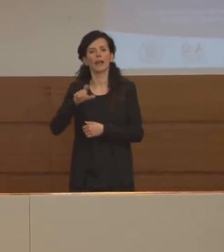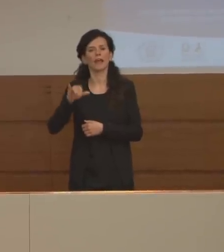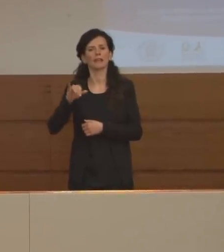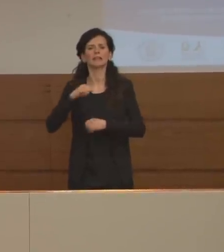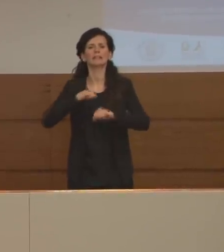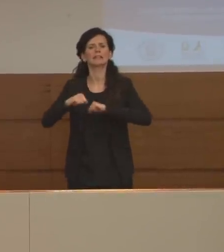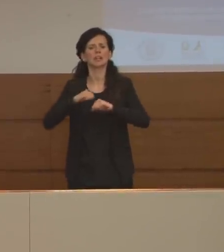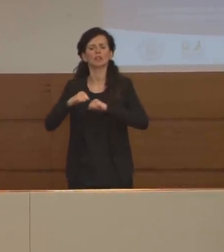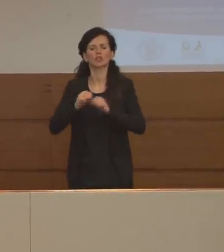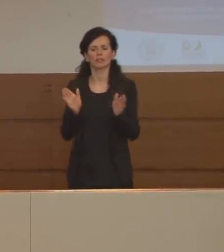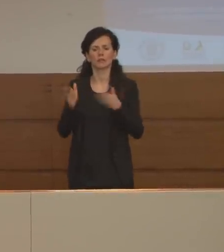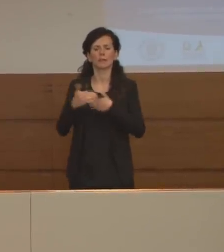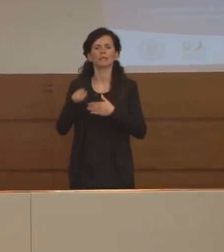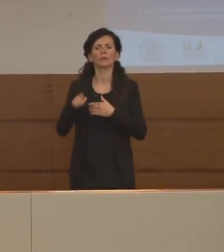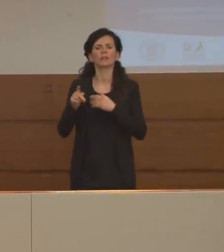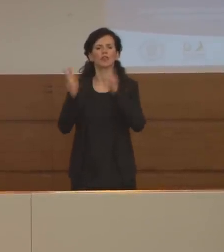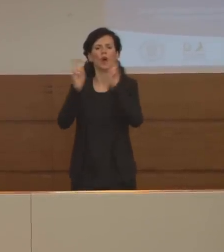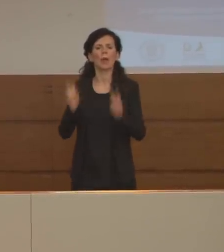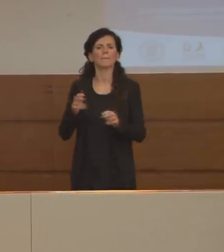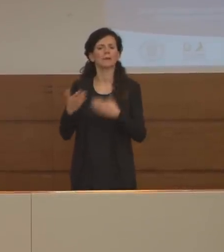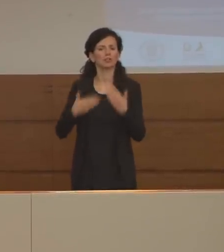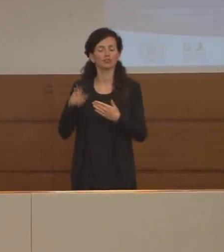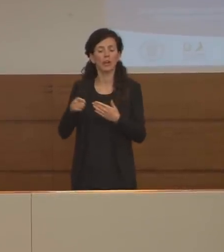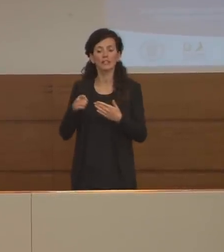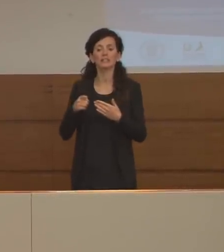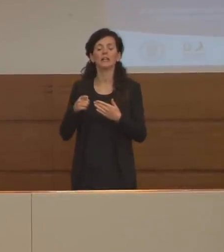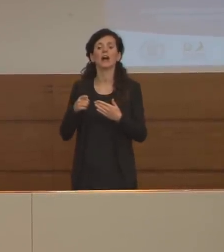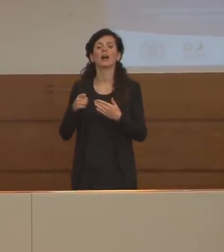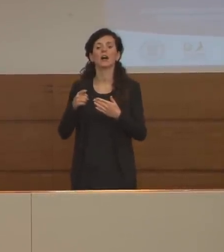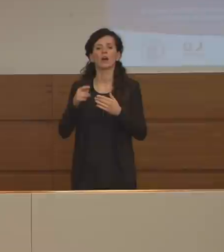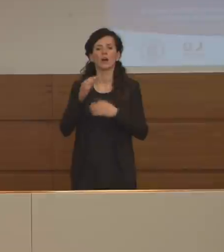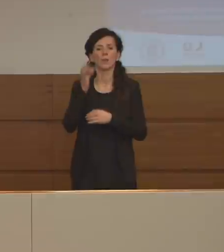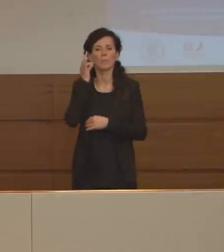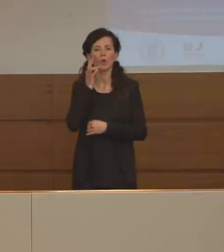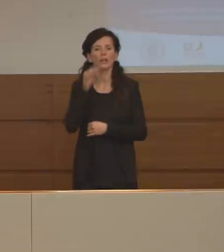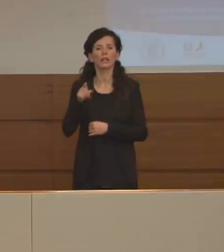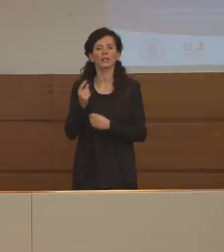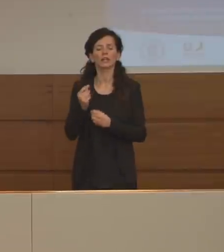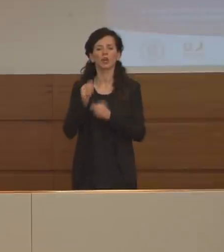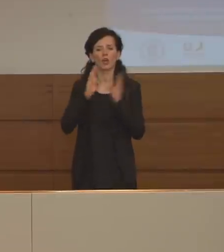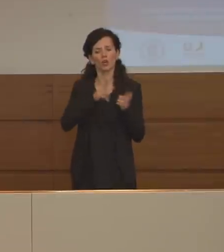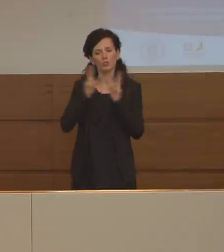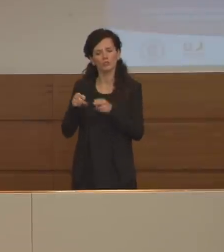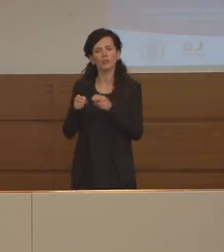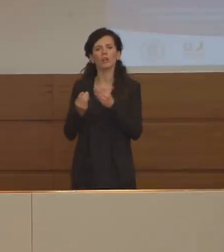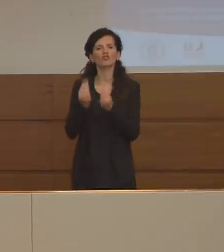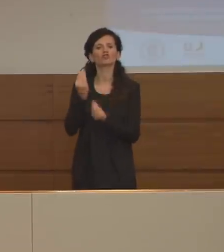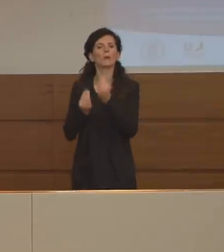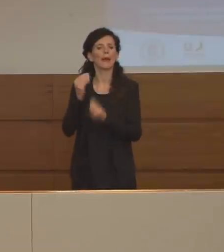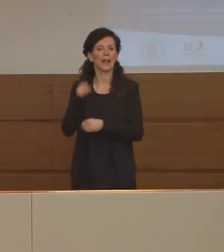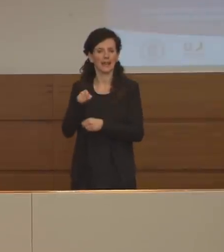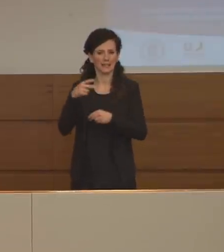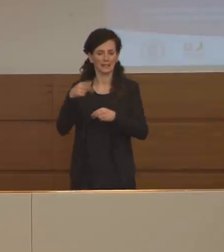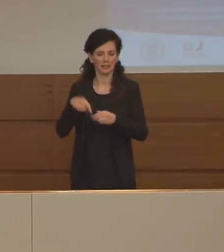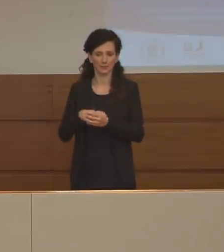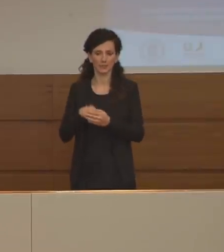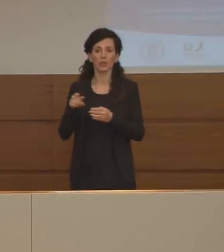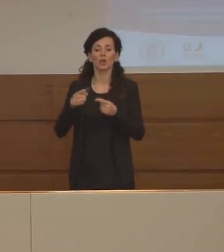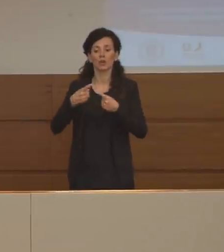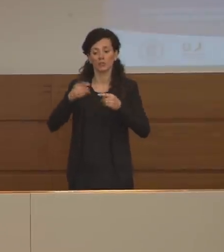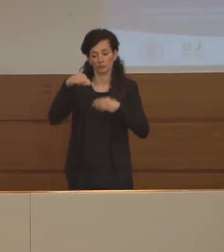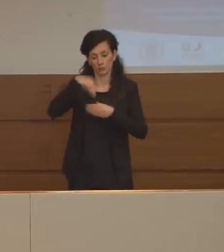dipartimento emergenza e rianimazione del policlinico gemelli che è anche componente del comitato tecnico scientifico